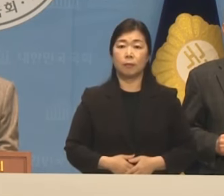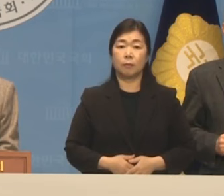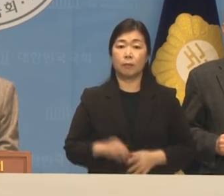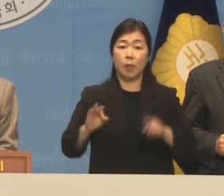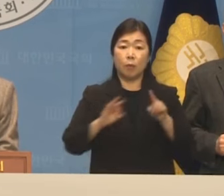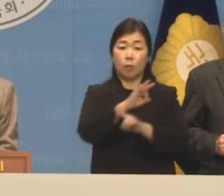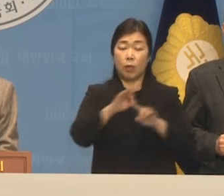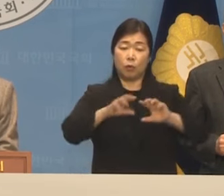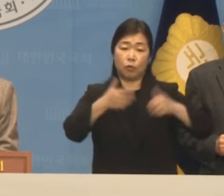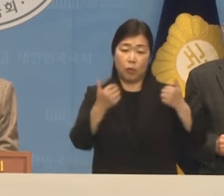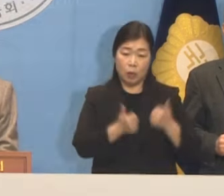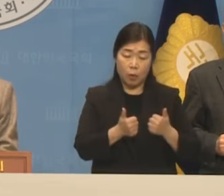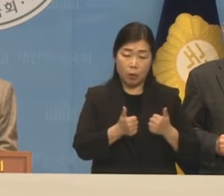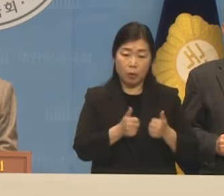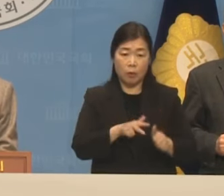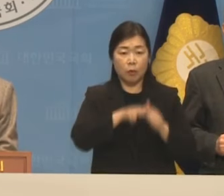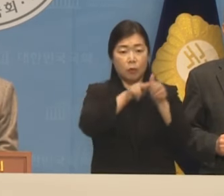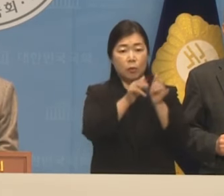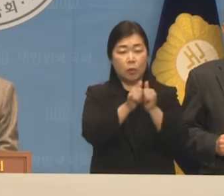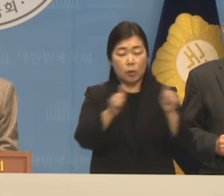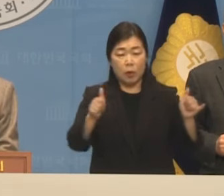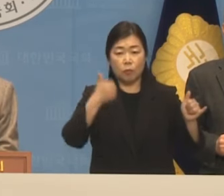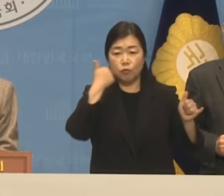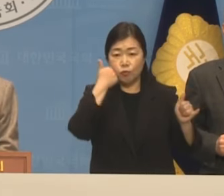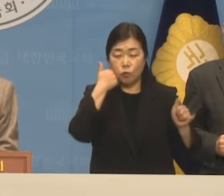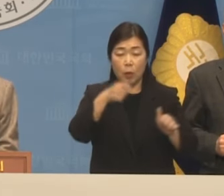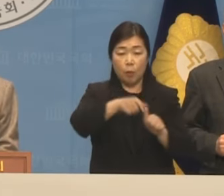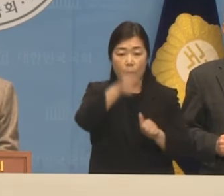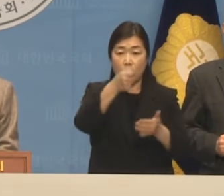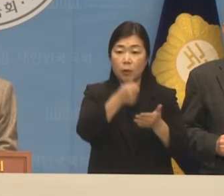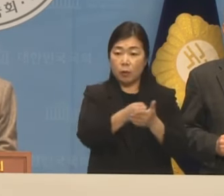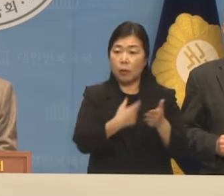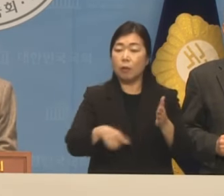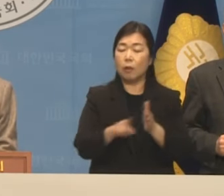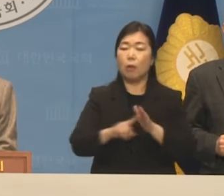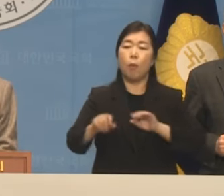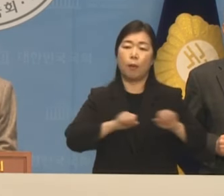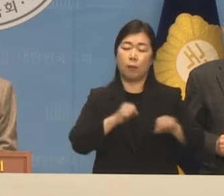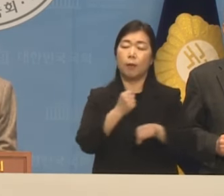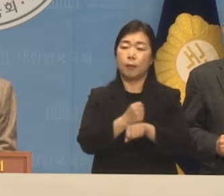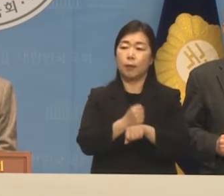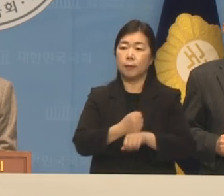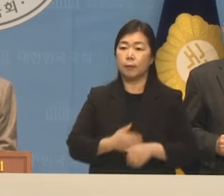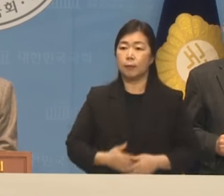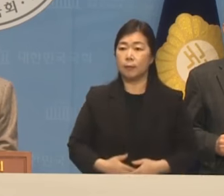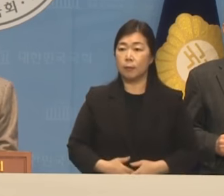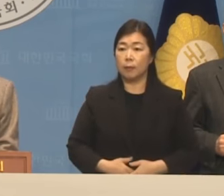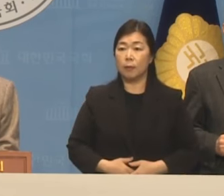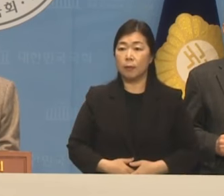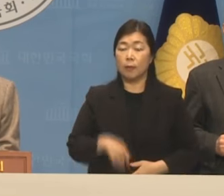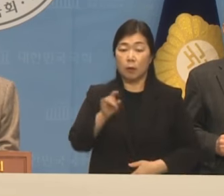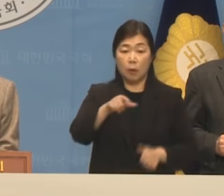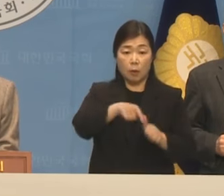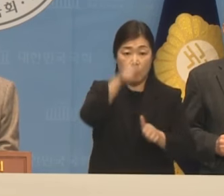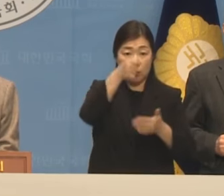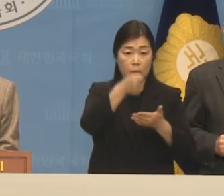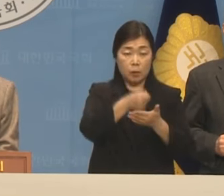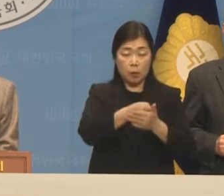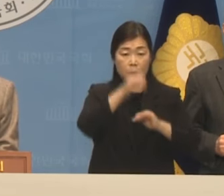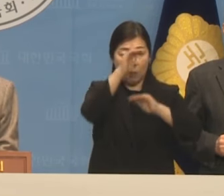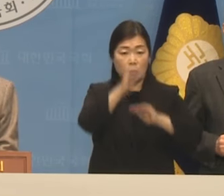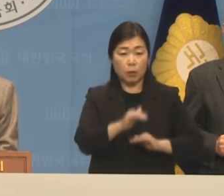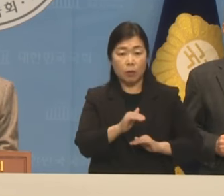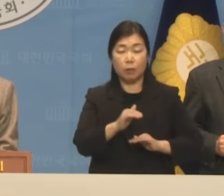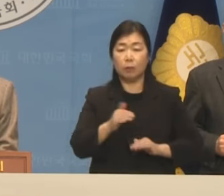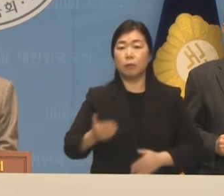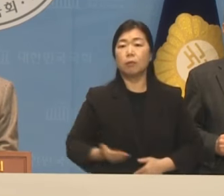비례 국회의원을 후보를 선정하기 위해 활동하려고 합니다. 그 선정 과정을